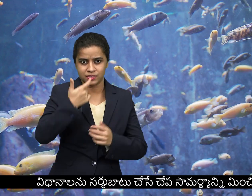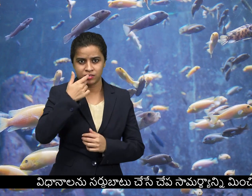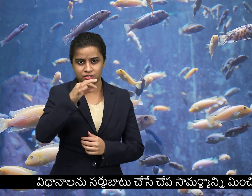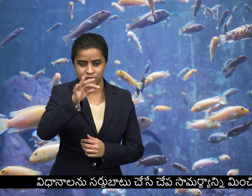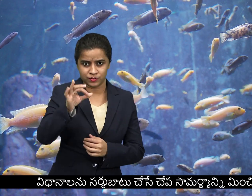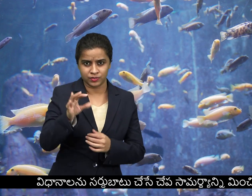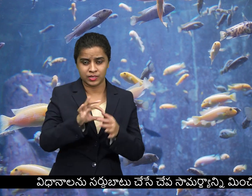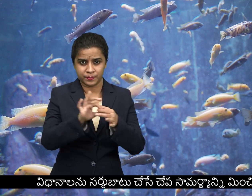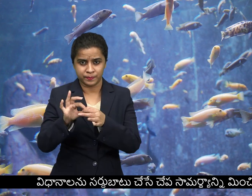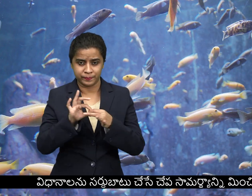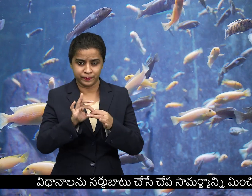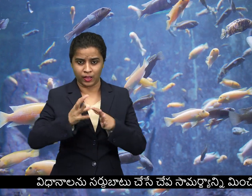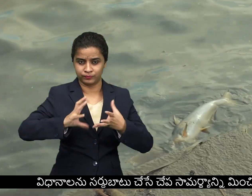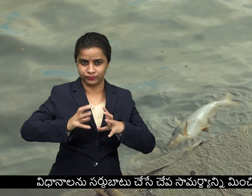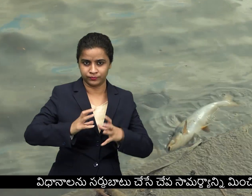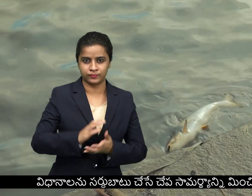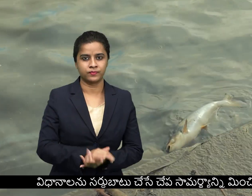ఉన్నప్పుడు